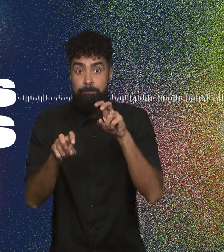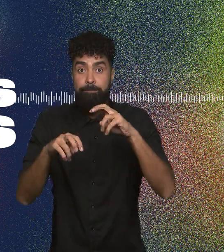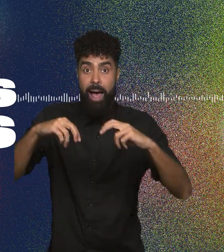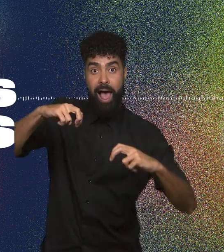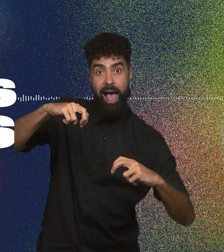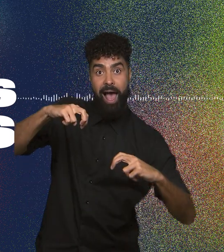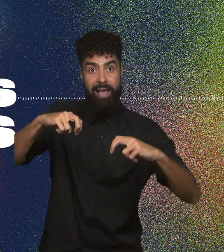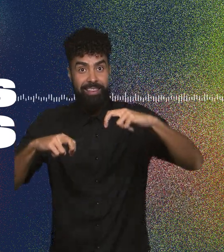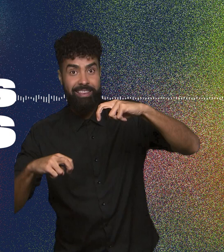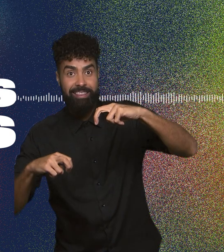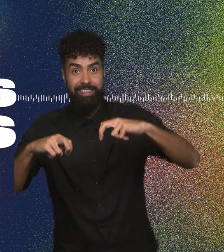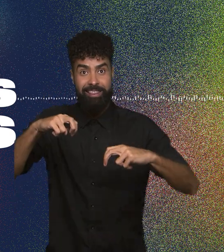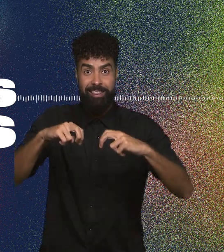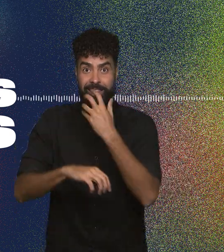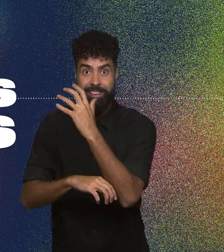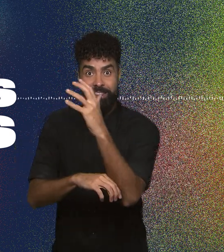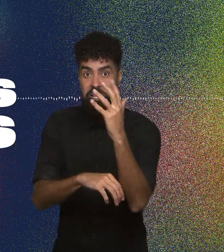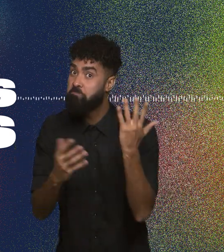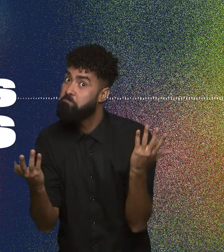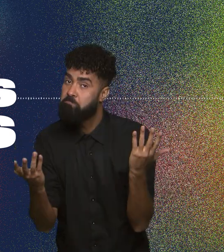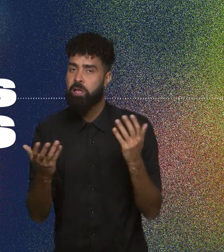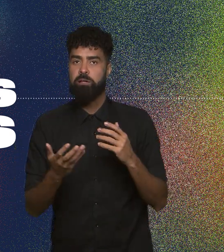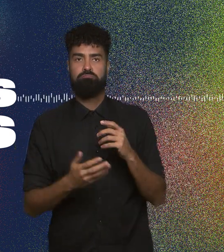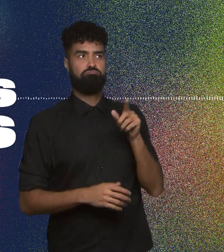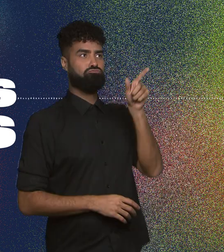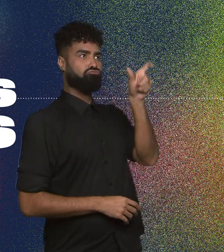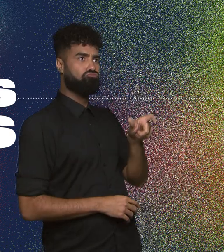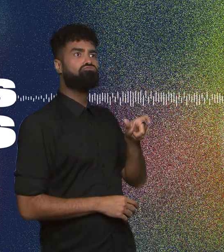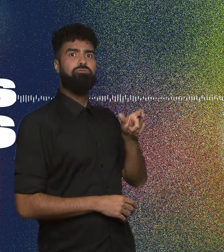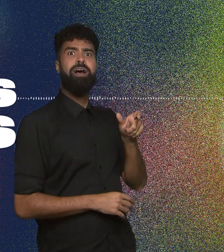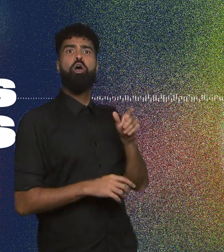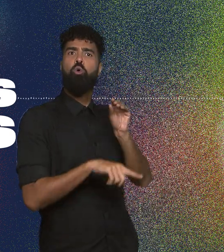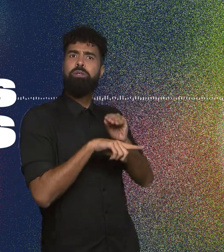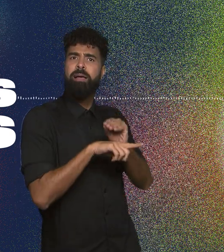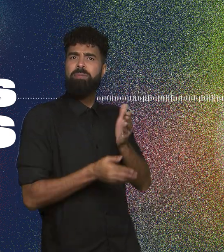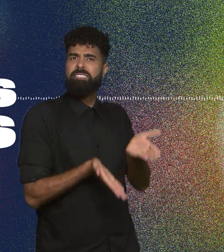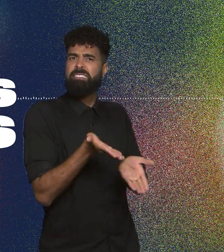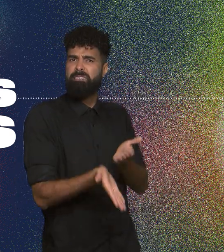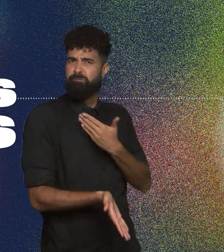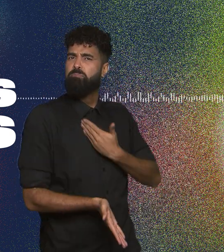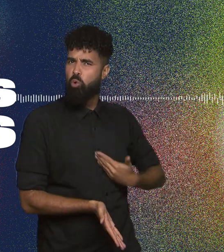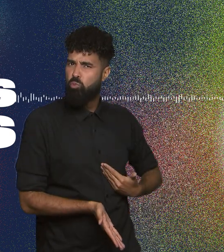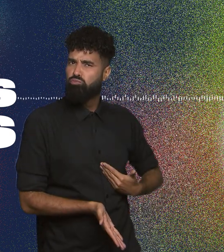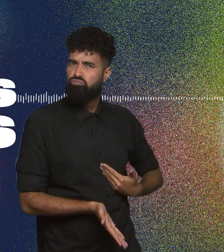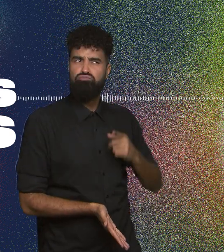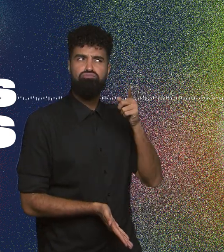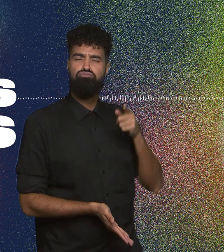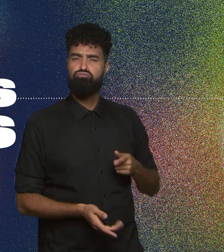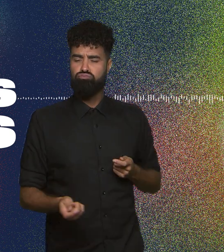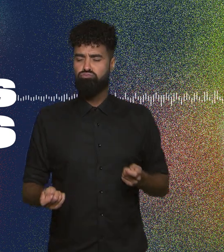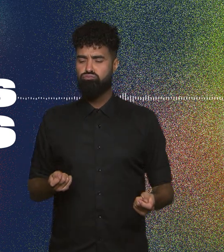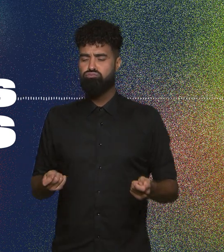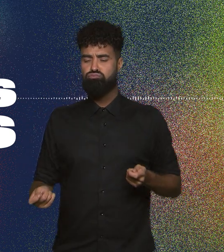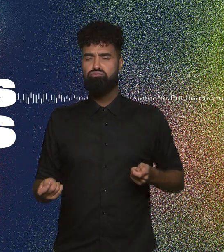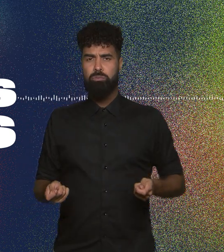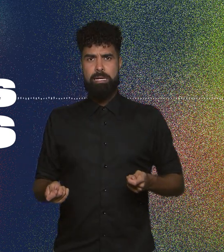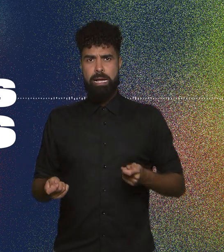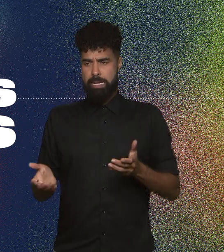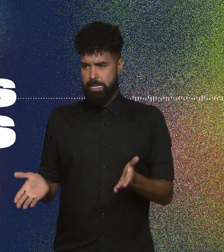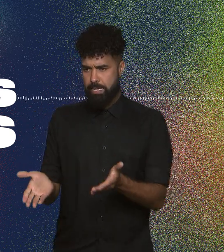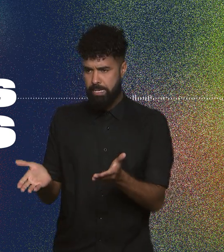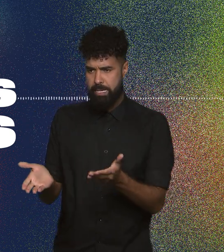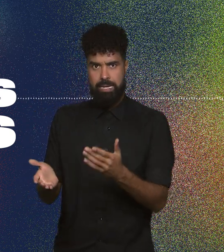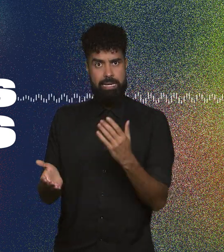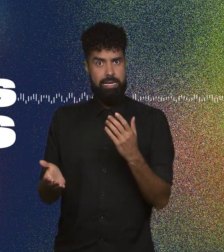também ou ela vai cuidar dos serviços públicos, porque essa prefeita tem que garantir que os serviços importantes, por